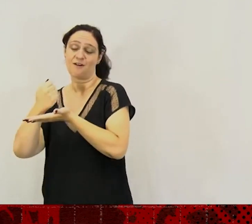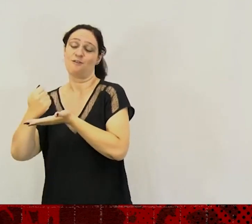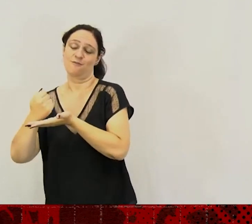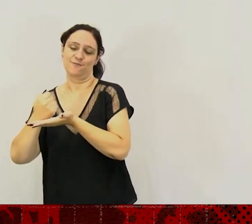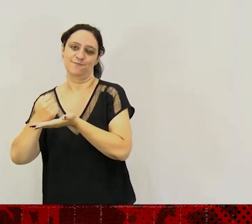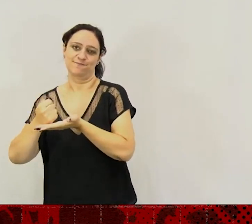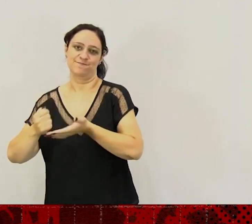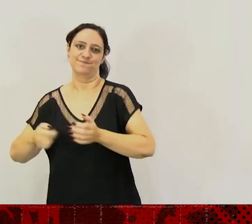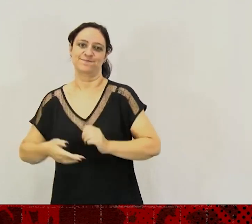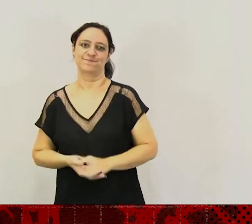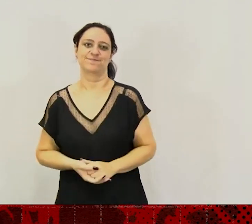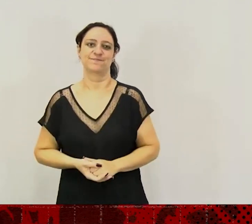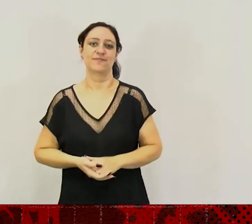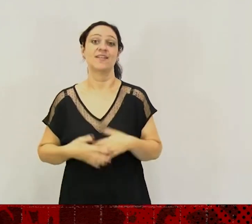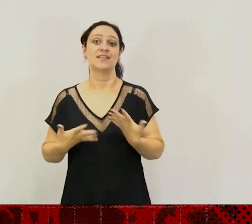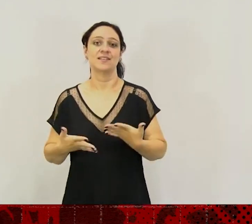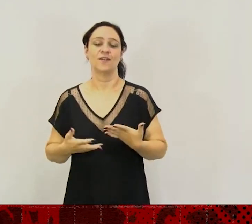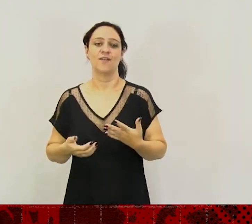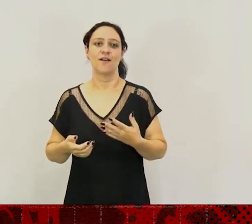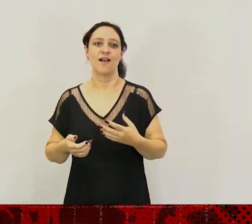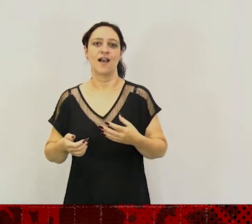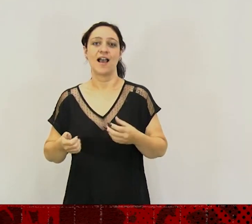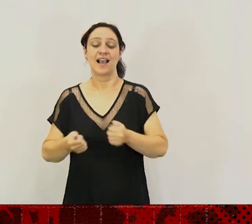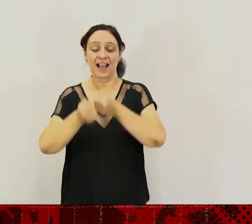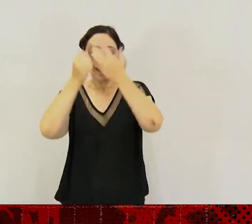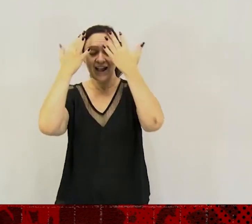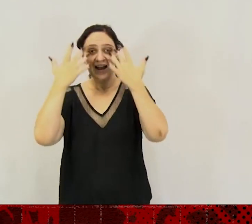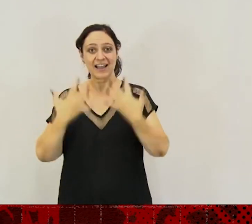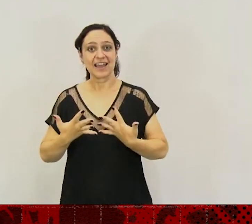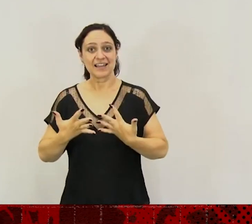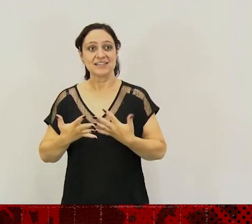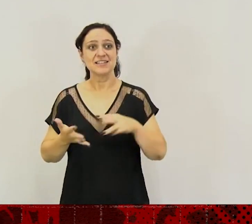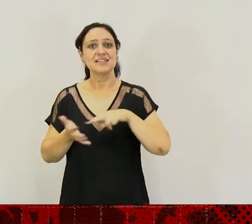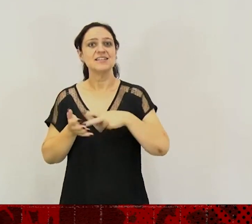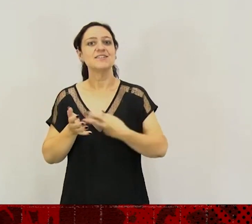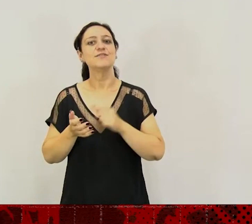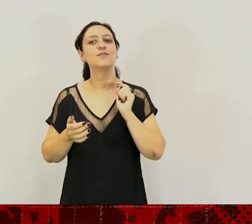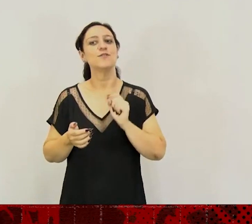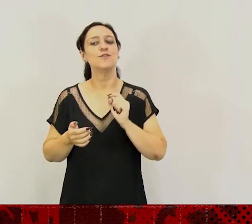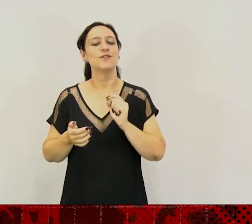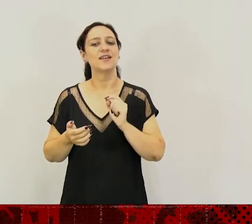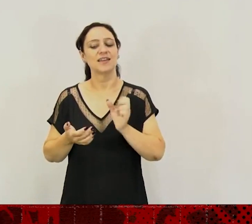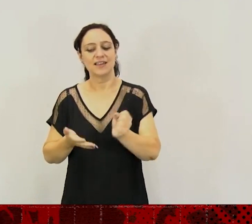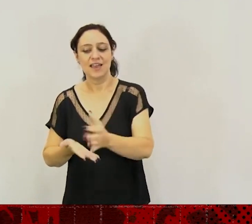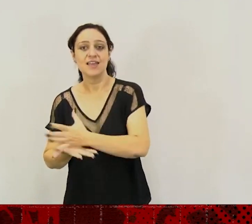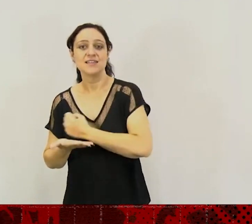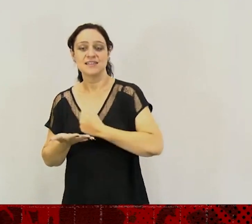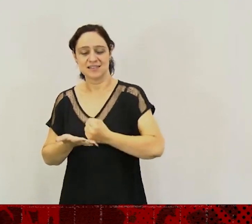salvos. A graça é justamente isso. É nós não